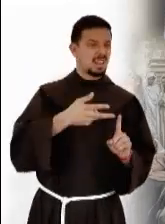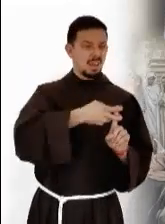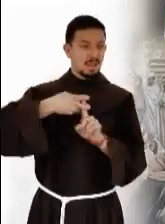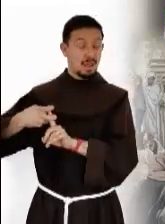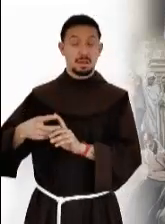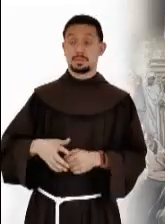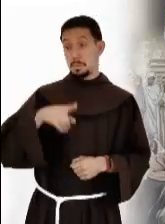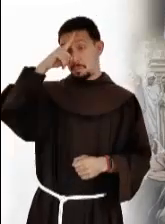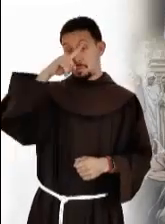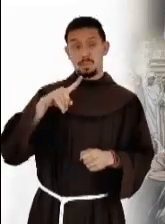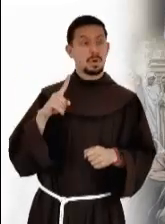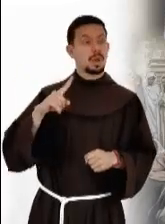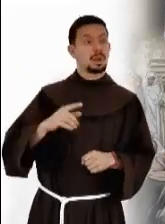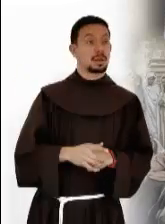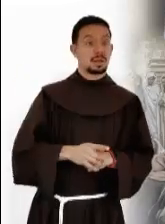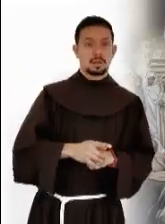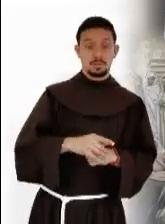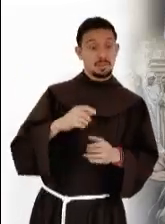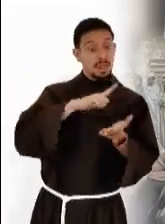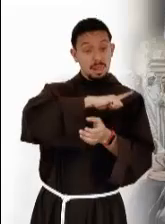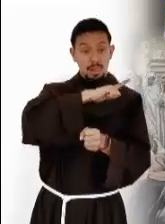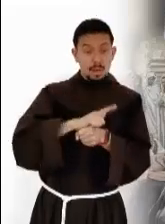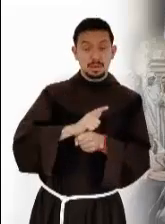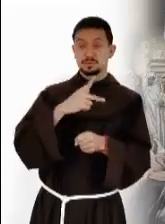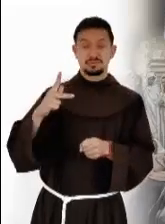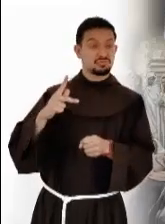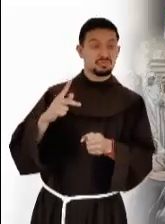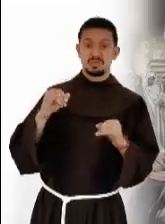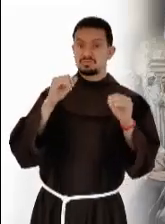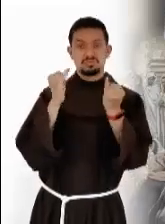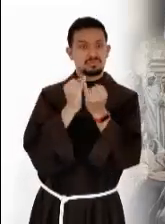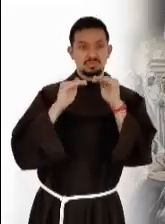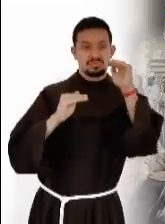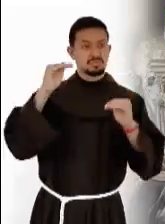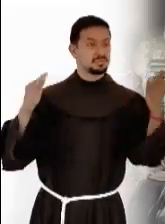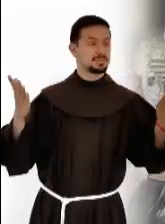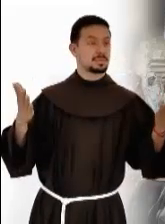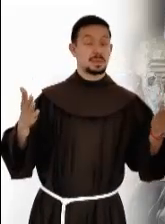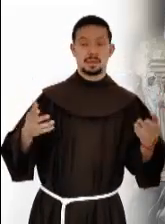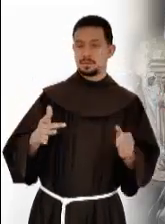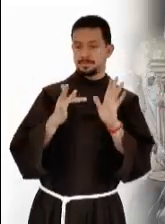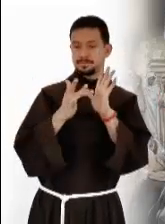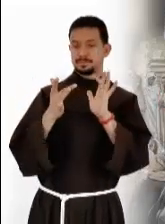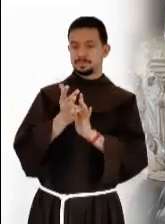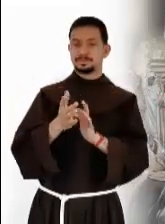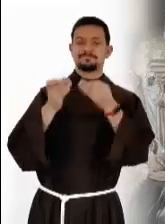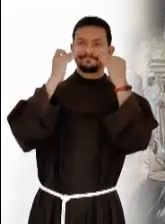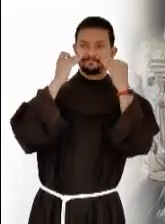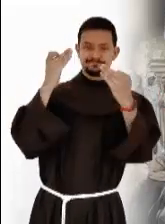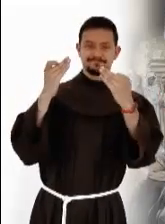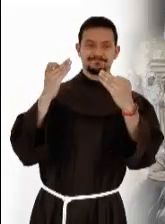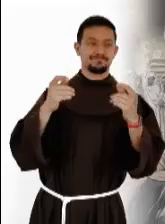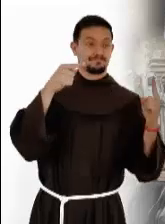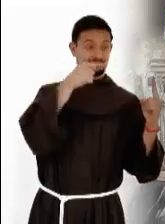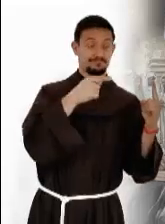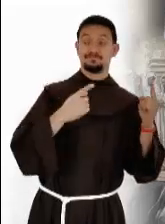su misión no encaja en su sistema de leyes. Y Jesús accede a demostrar con testigos y con obras que